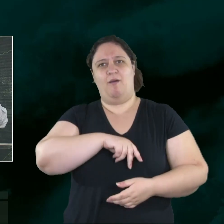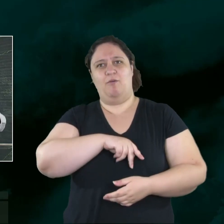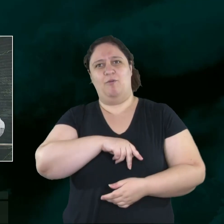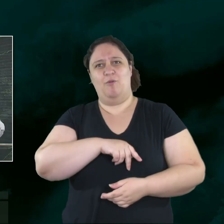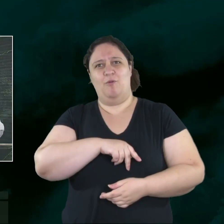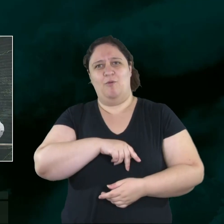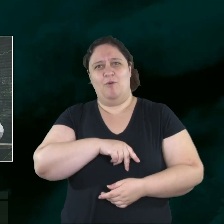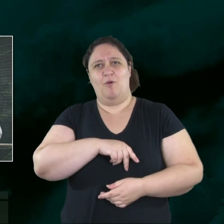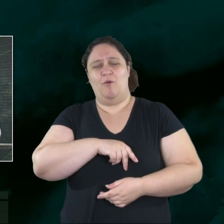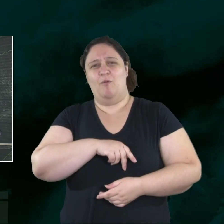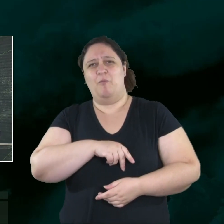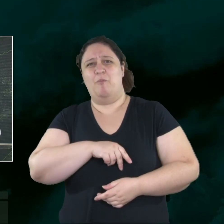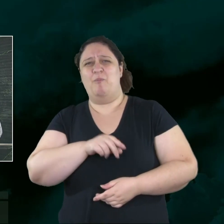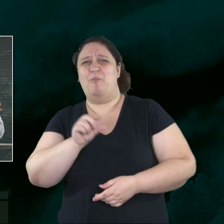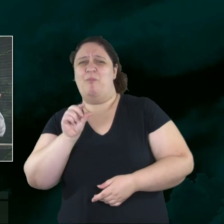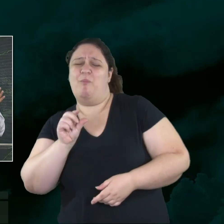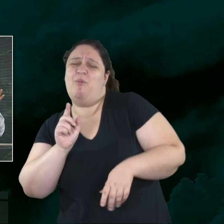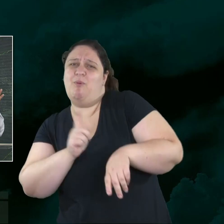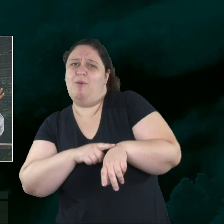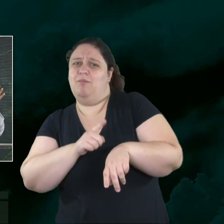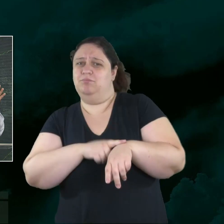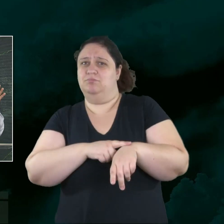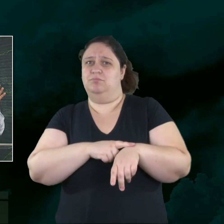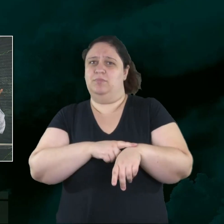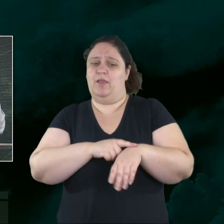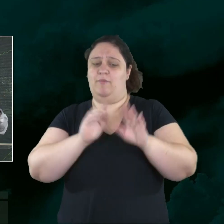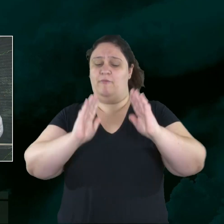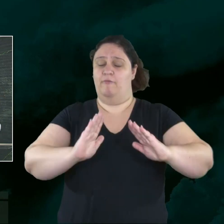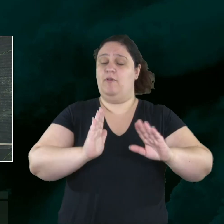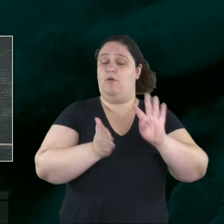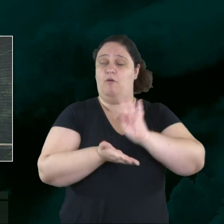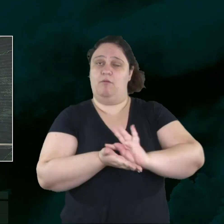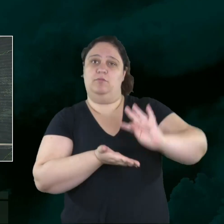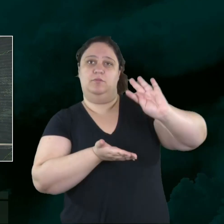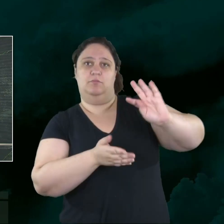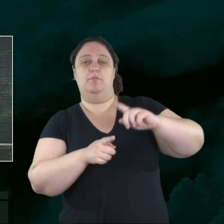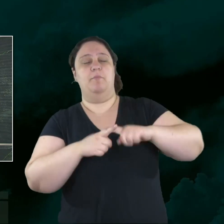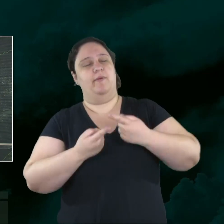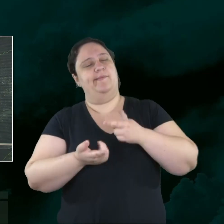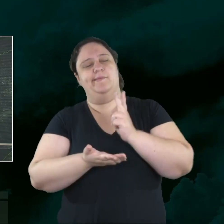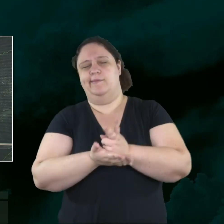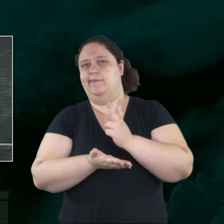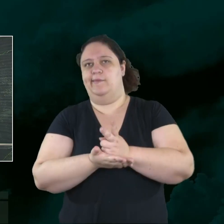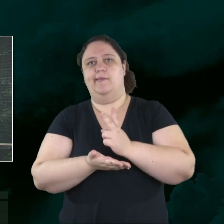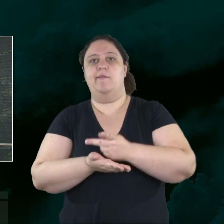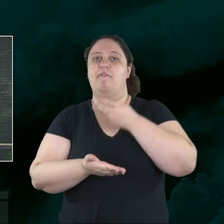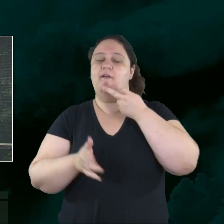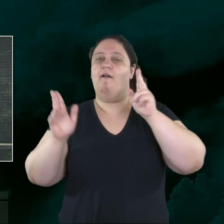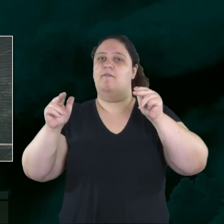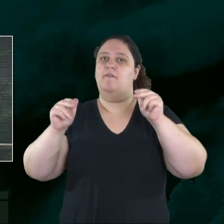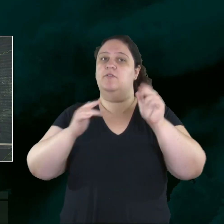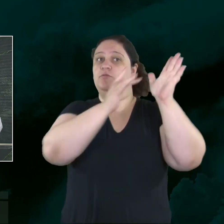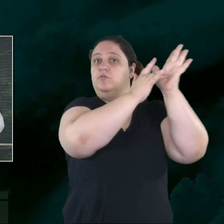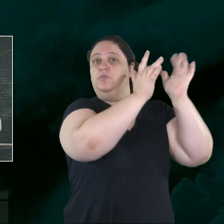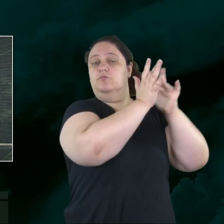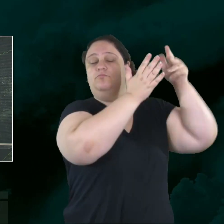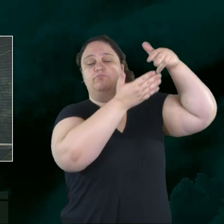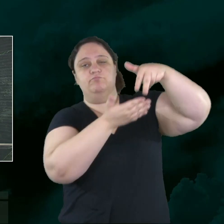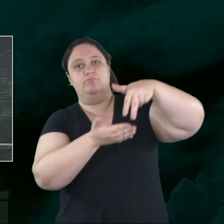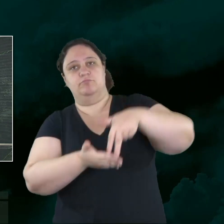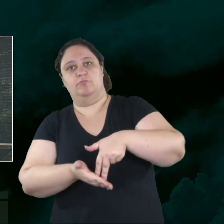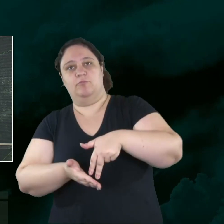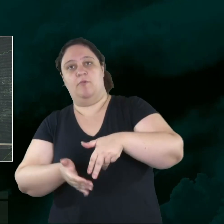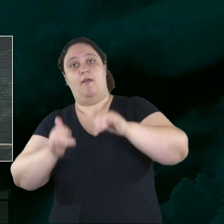em Tessalônica, ele costumava falar essas coisas sobre a vinda do Senhor, alertando